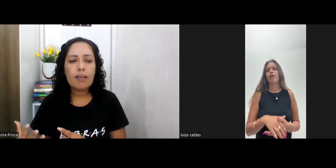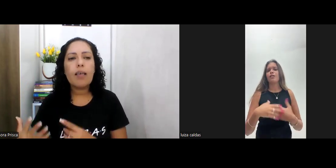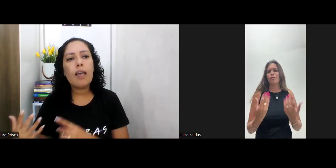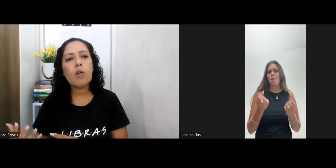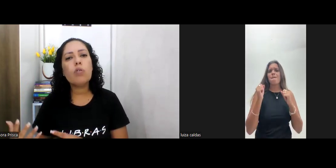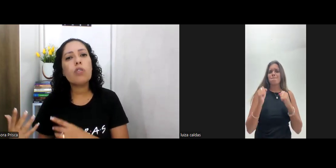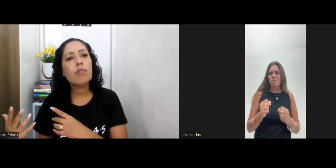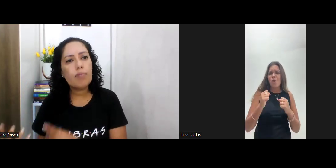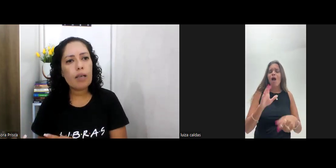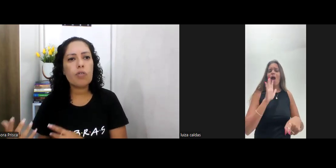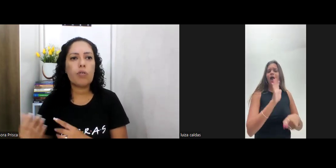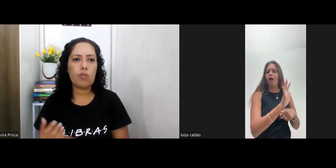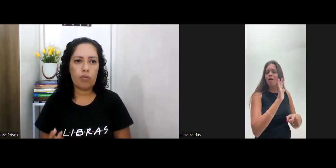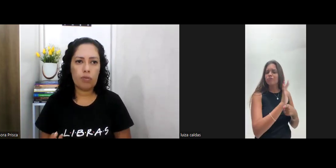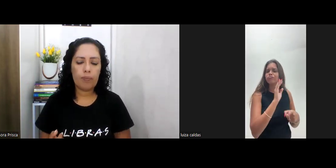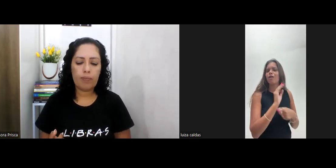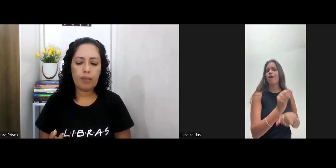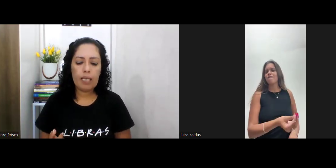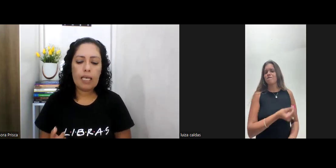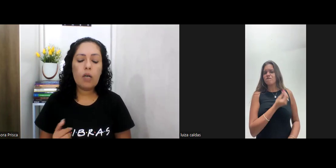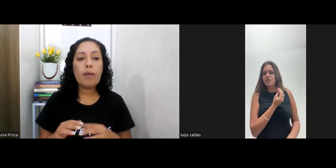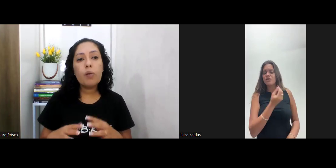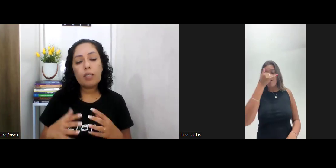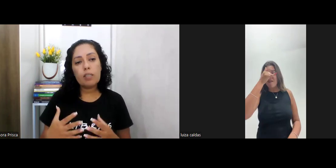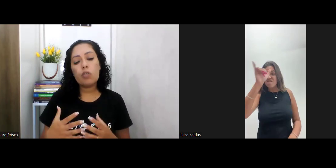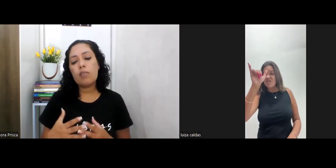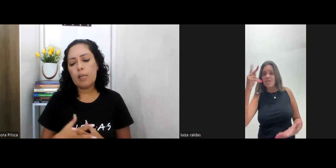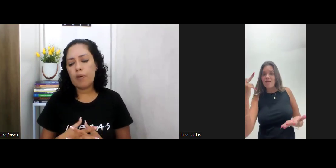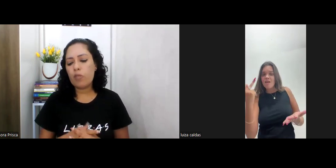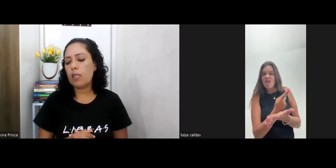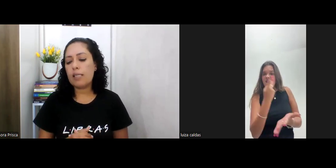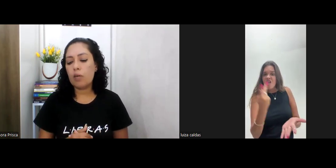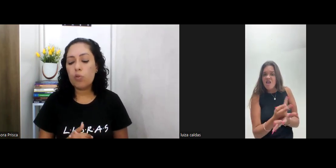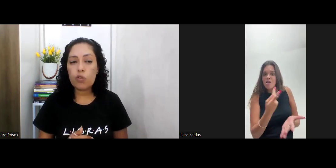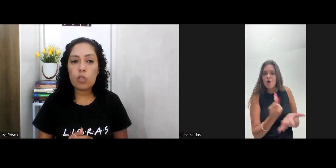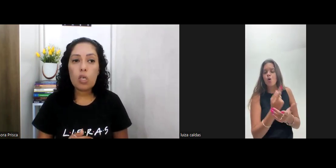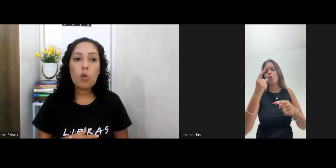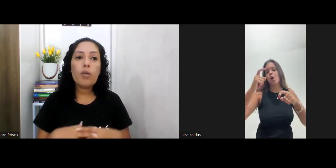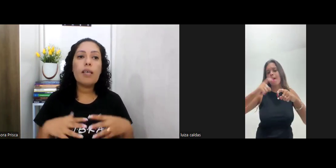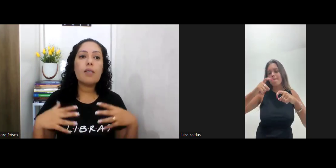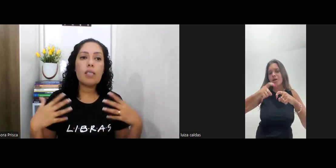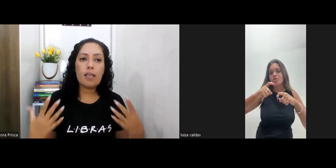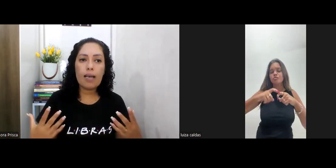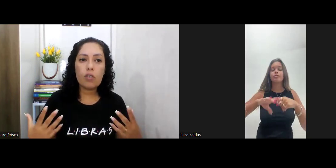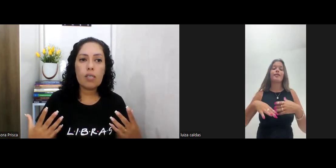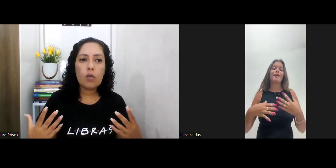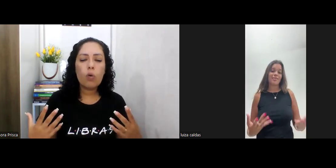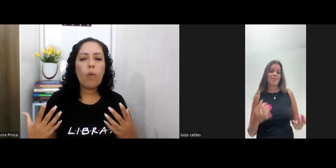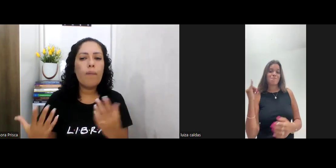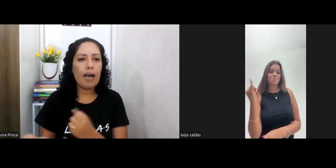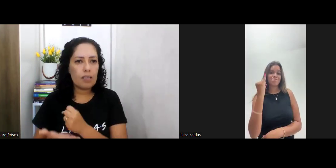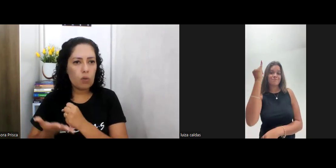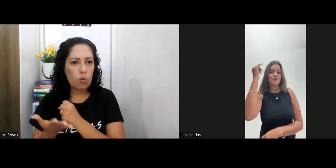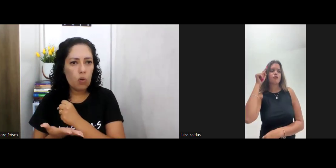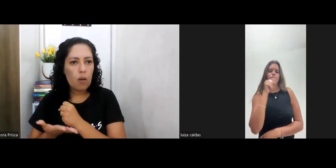evitar erros médicos. Então, é importante que você, profissional da saúde, conheça os sinais,